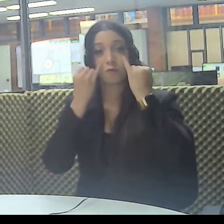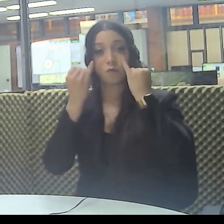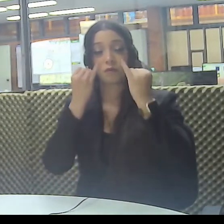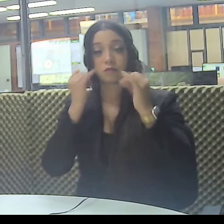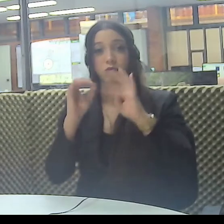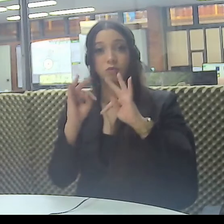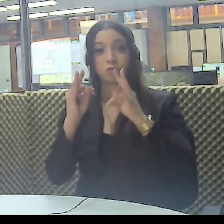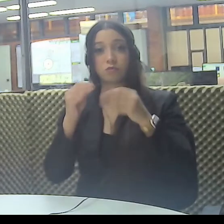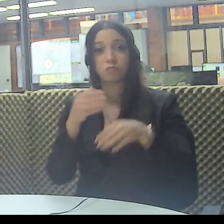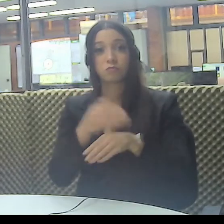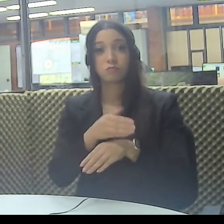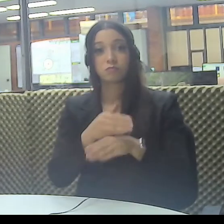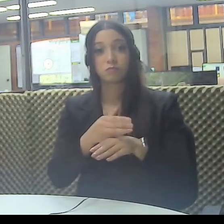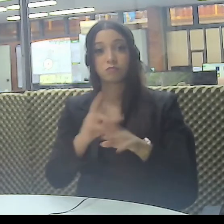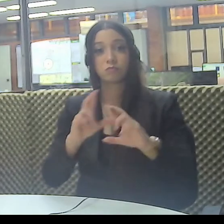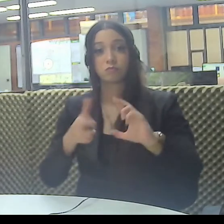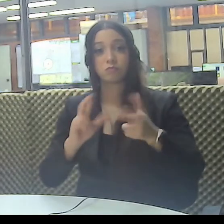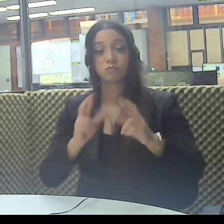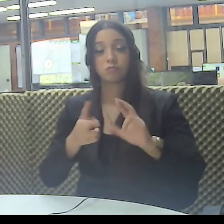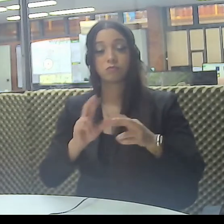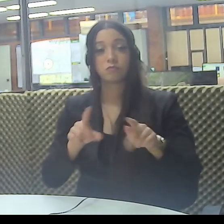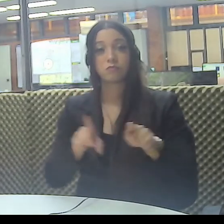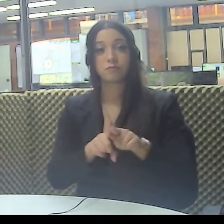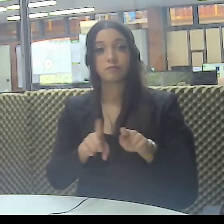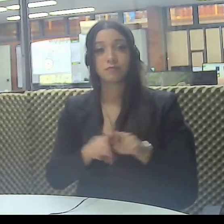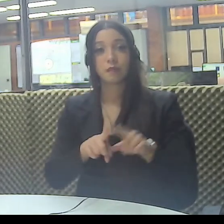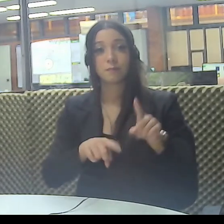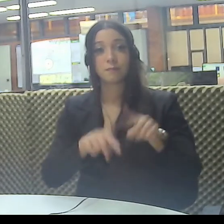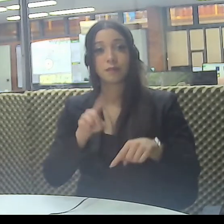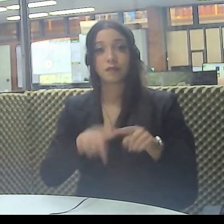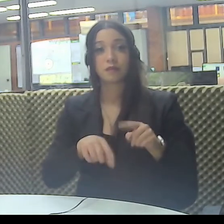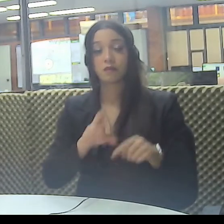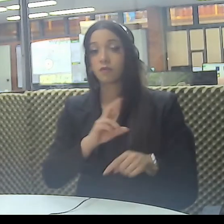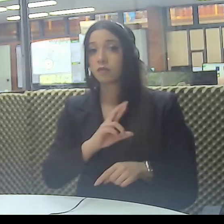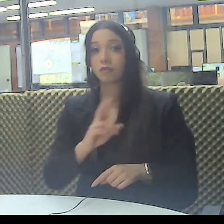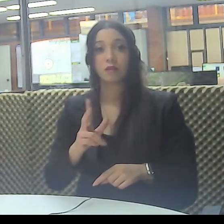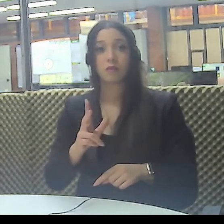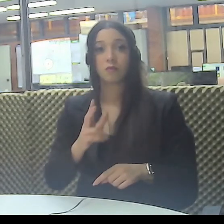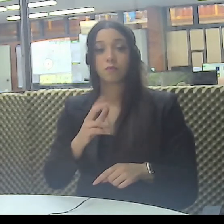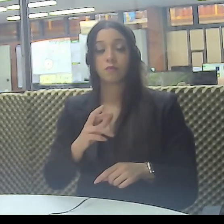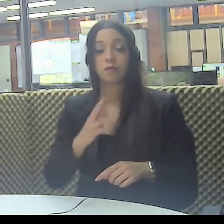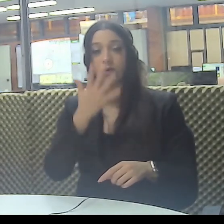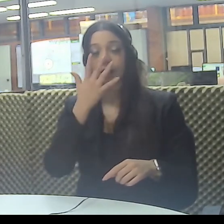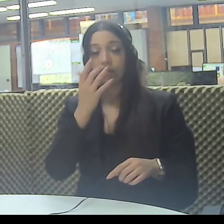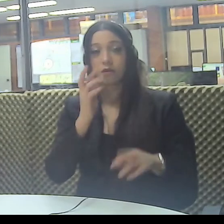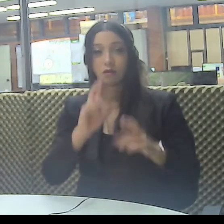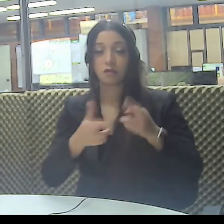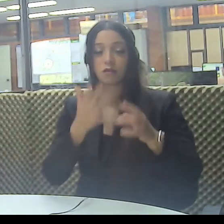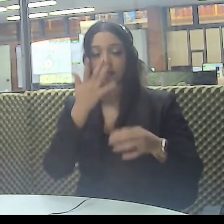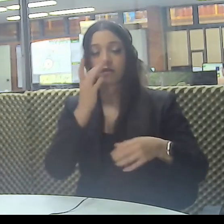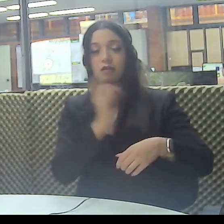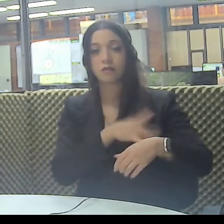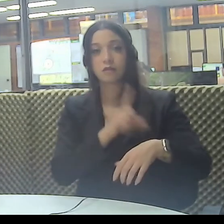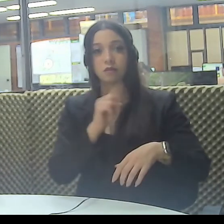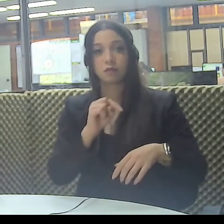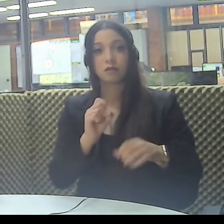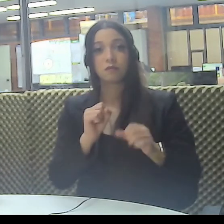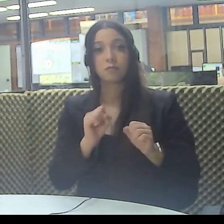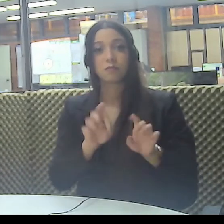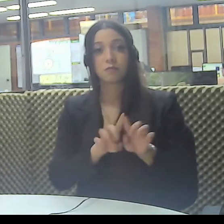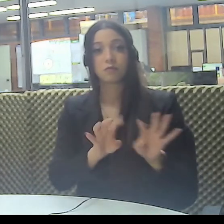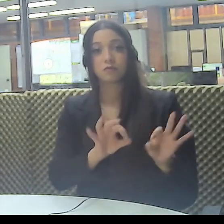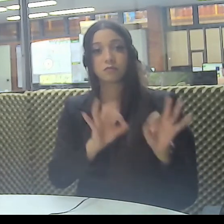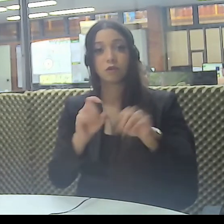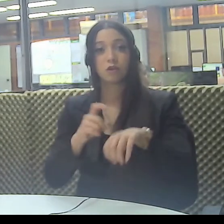como participar, né, da coleta de recicláveis, e para o material que não é reciclável, que vai para o lixo, você também pode acompanhar